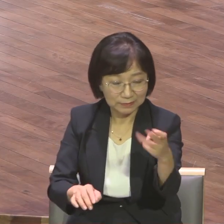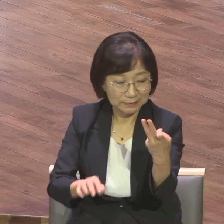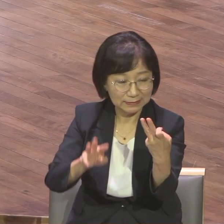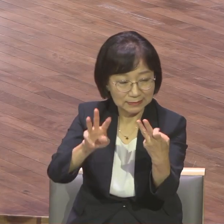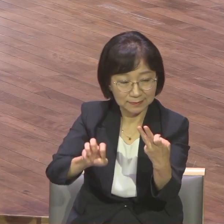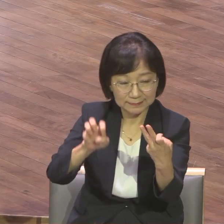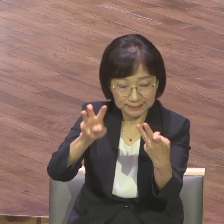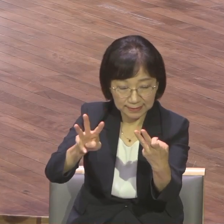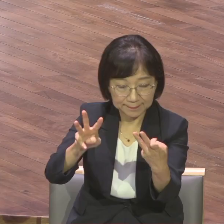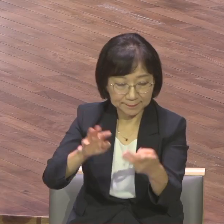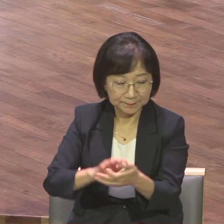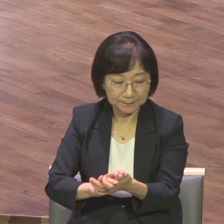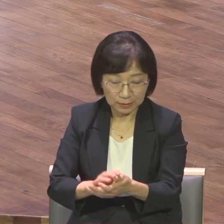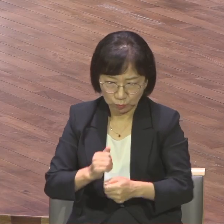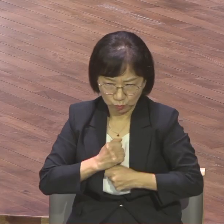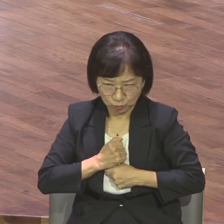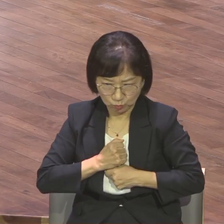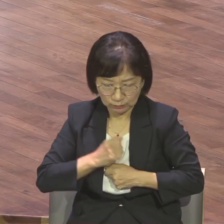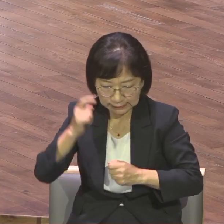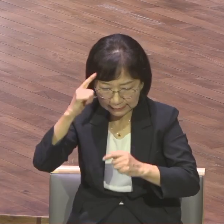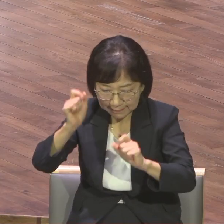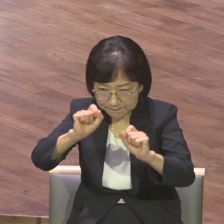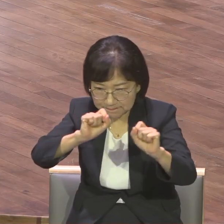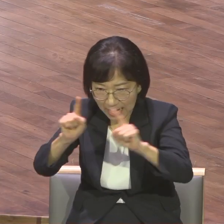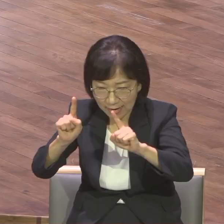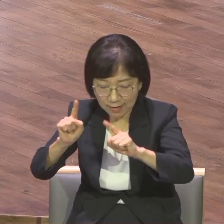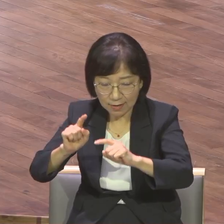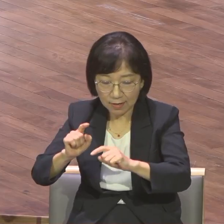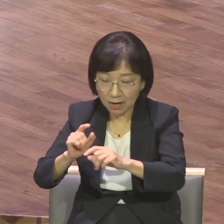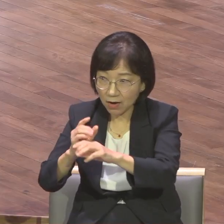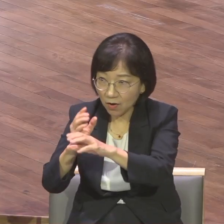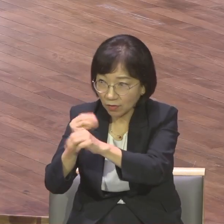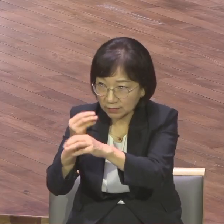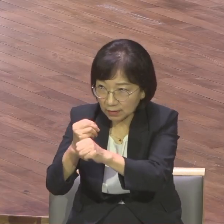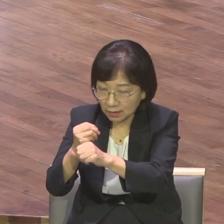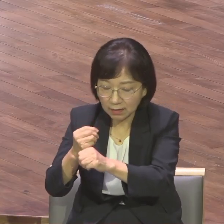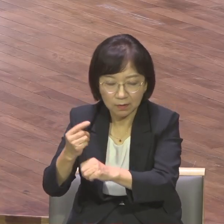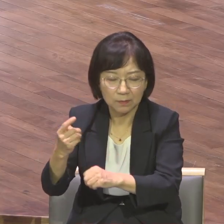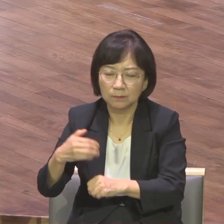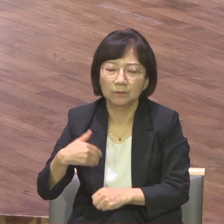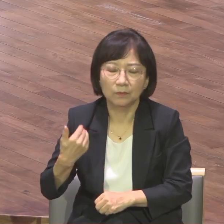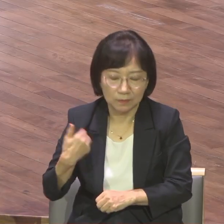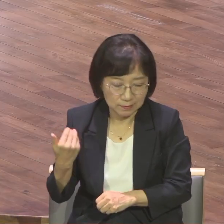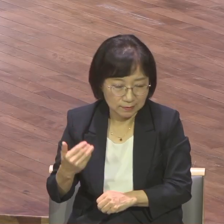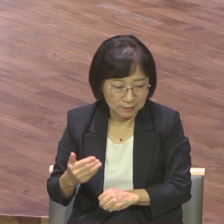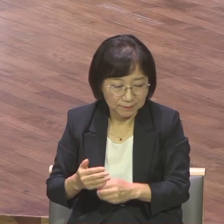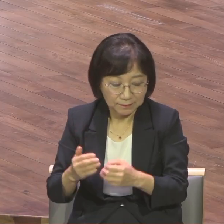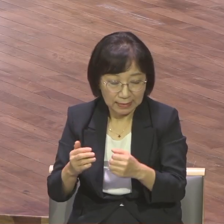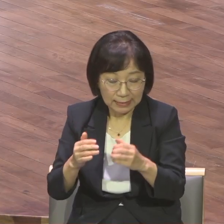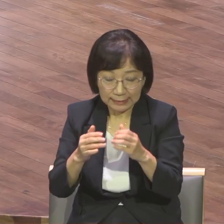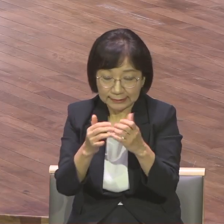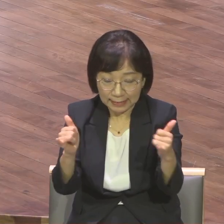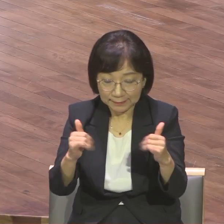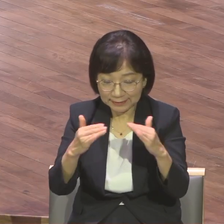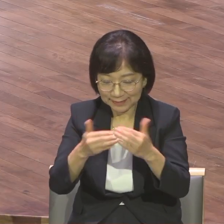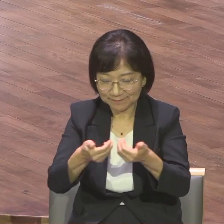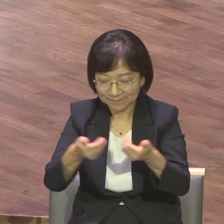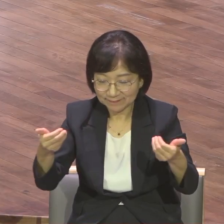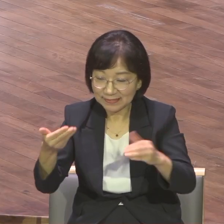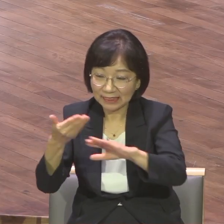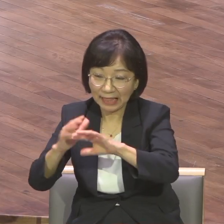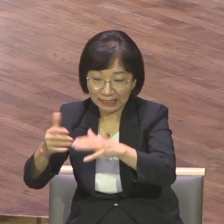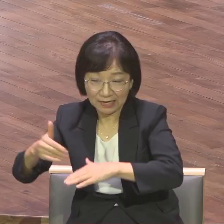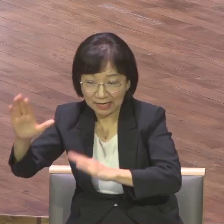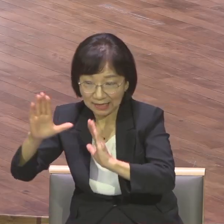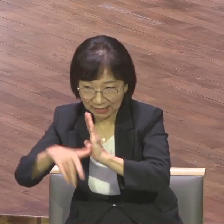33절입니다. 주의하라, 깨어 있으라. 그때가 언제인지 알지 못함이라. 가령 사람이 집을 떠나 타국으로